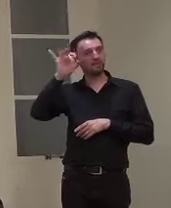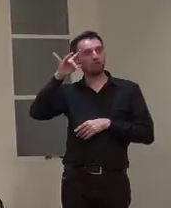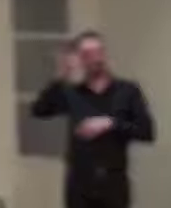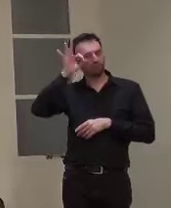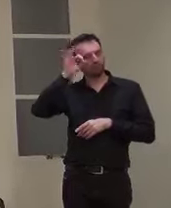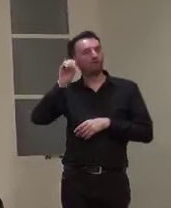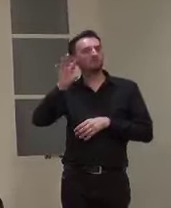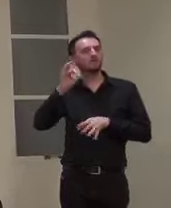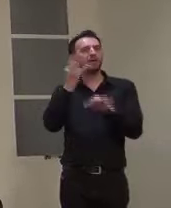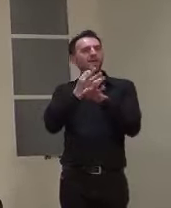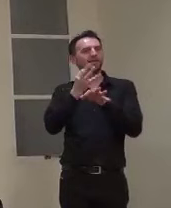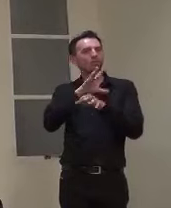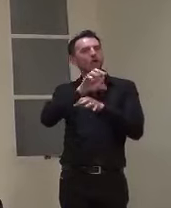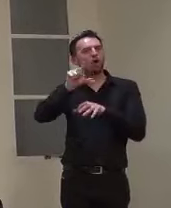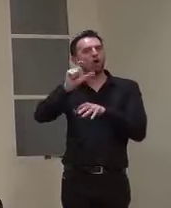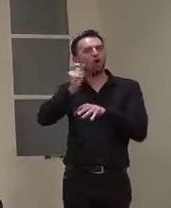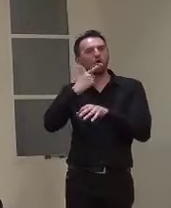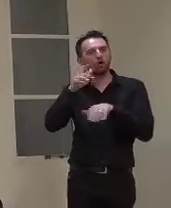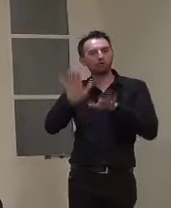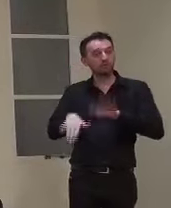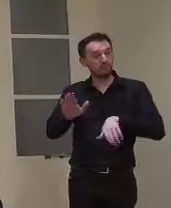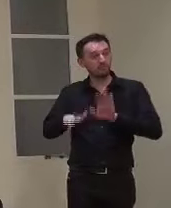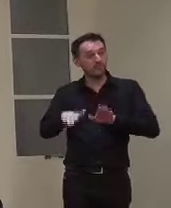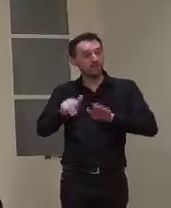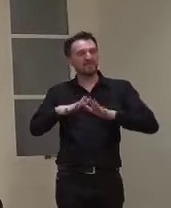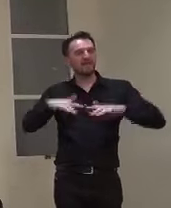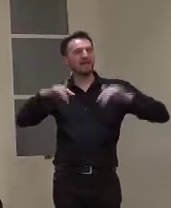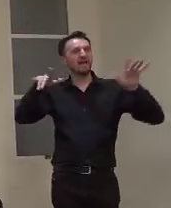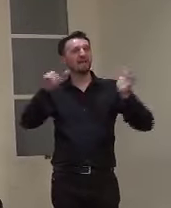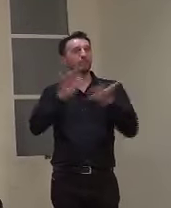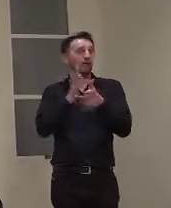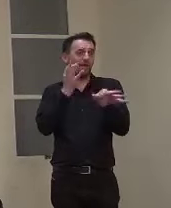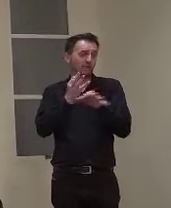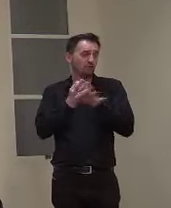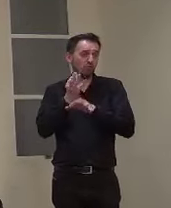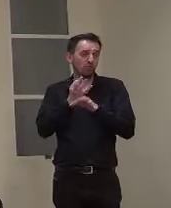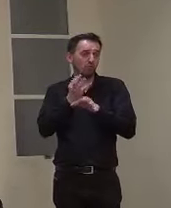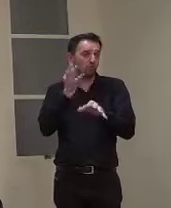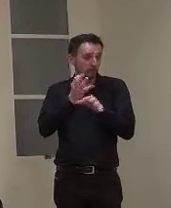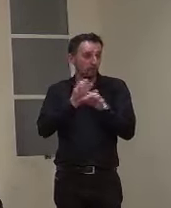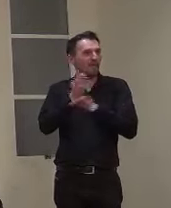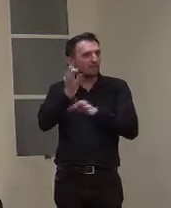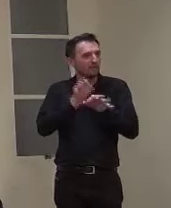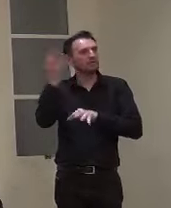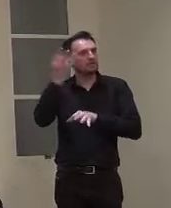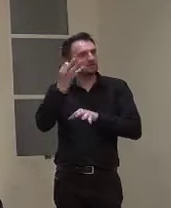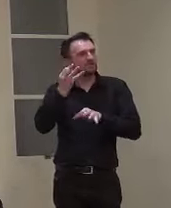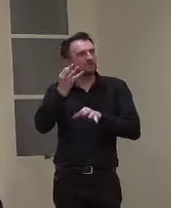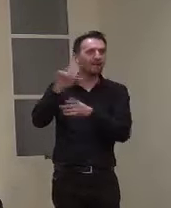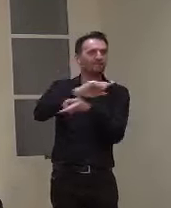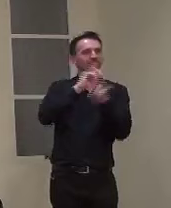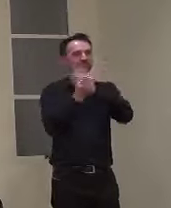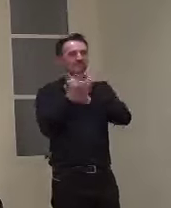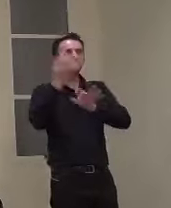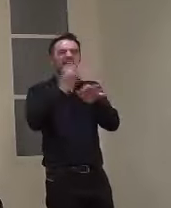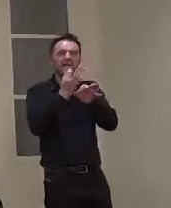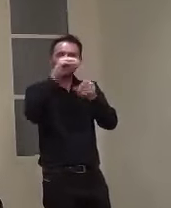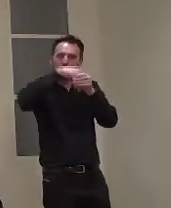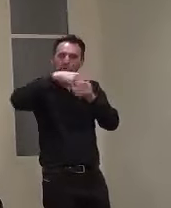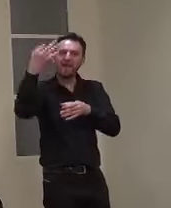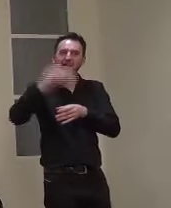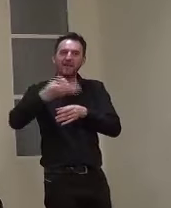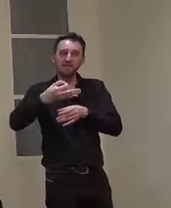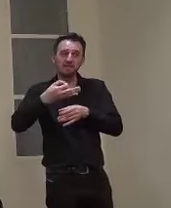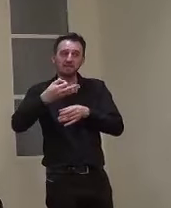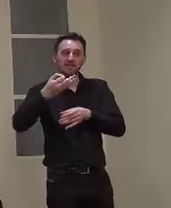es una escuela de educación especial que realiza a la muy especial que la escuela